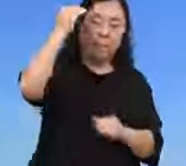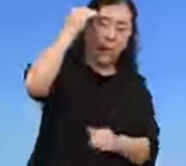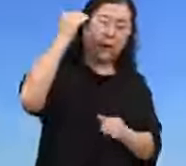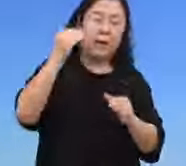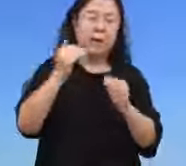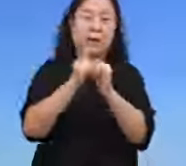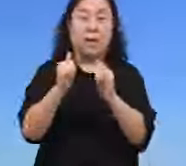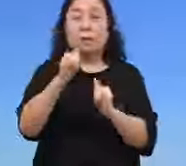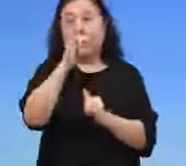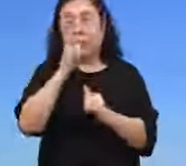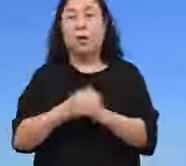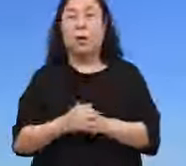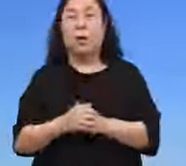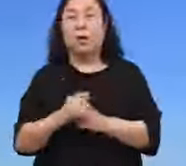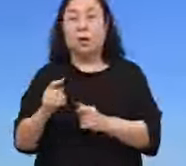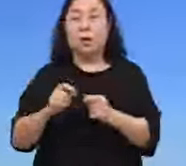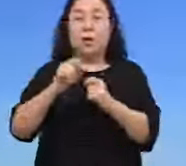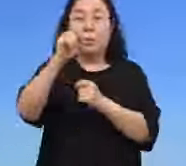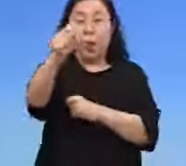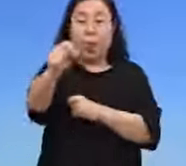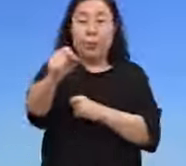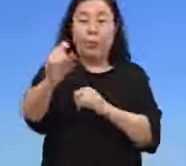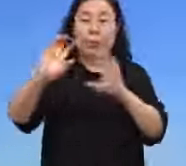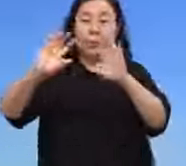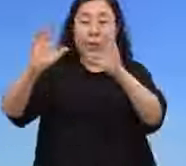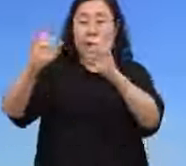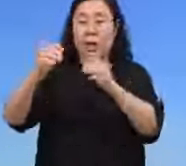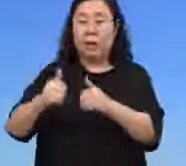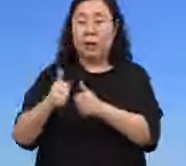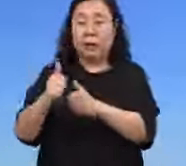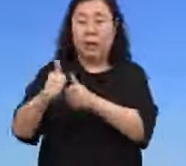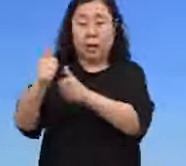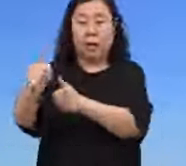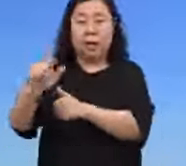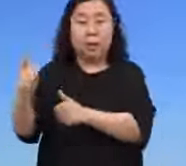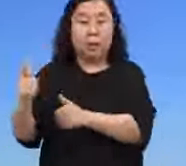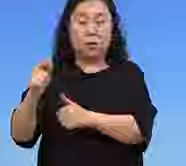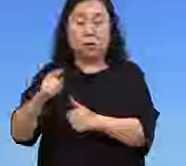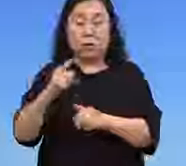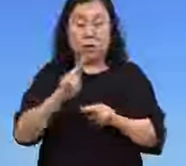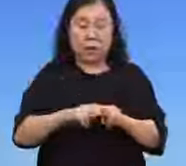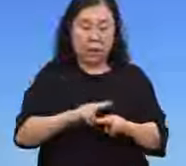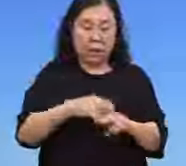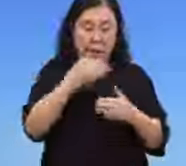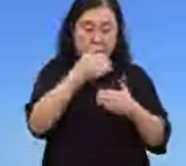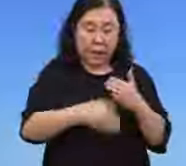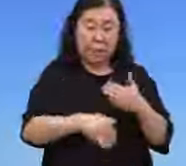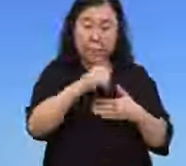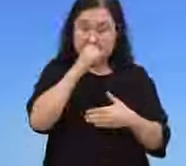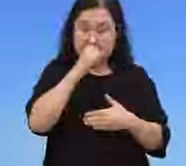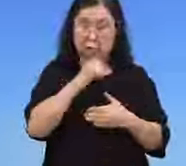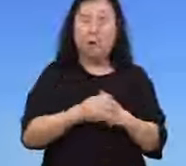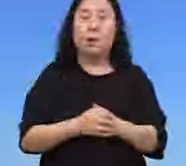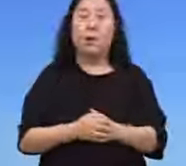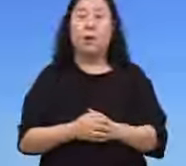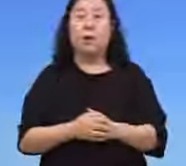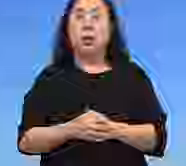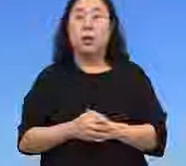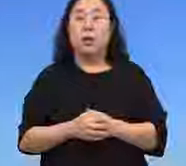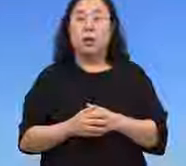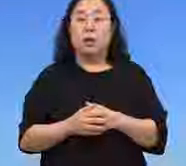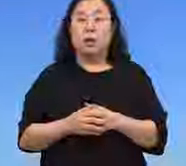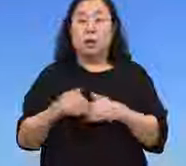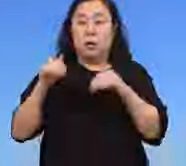여기 나오는 종들은요, 거기 먼 나라 따라가는 사람이 아닙니다. 남아있는 사람이에요. 그러니까 이 종들하고 이